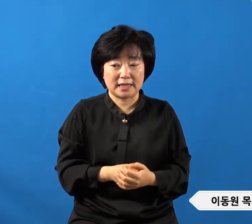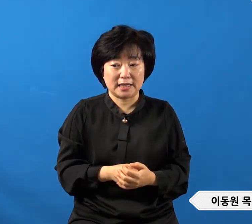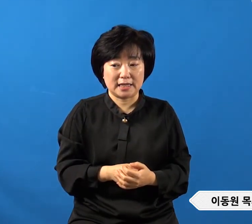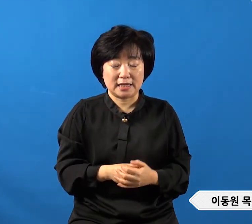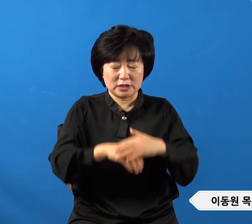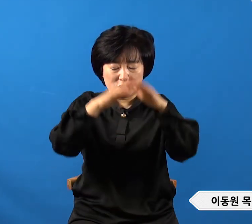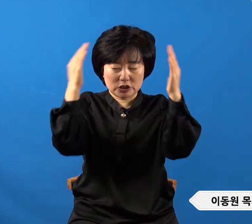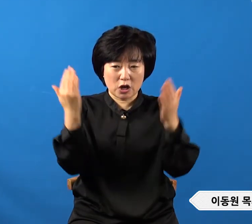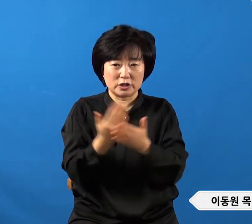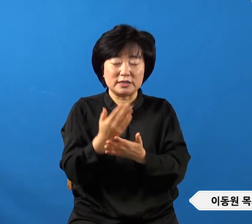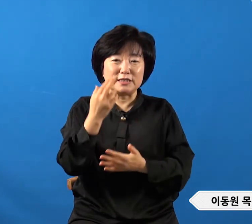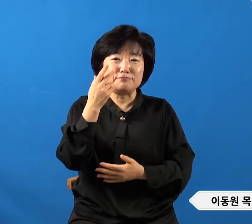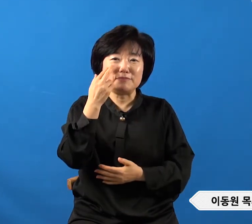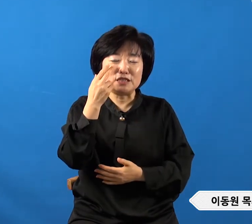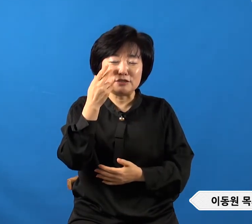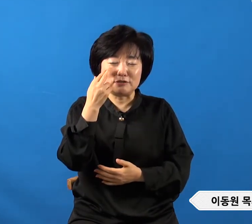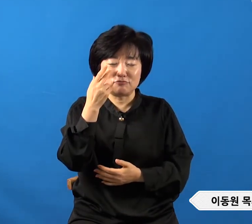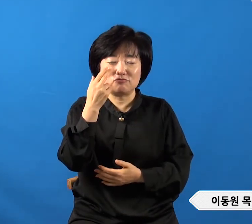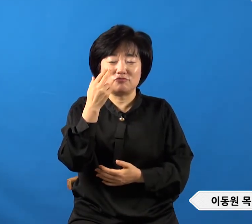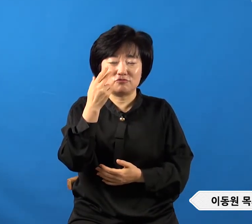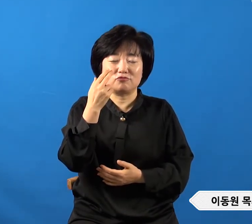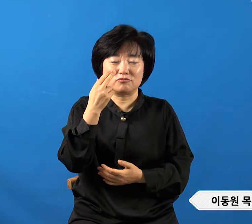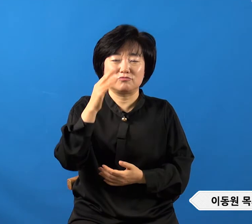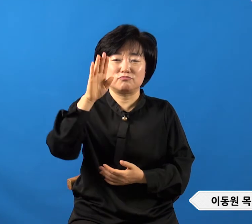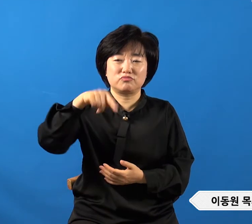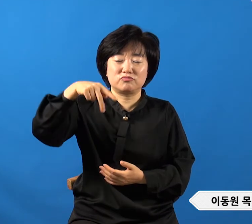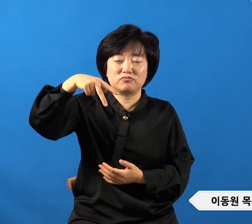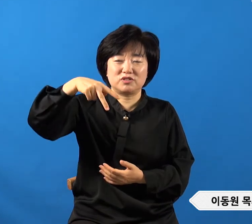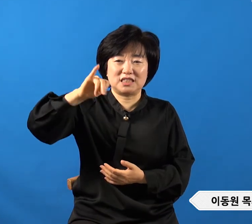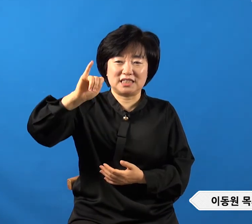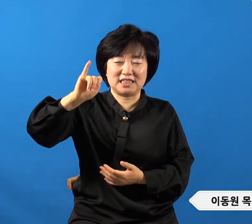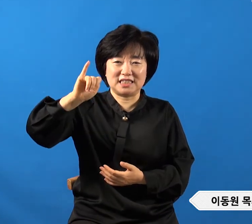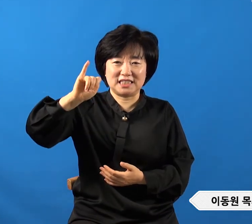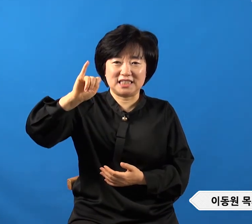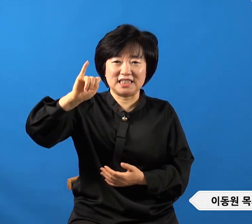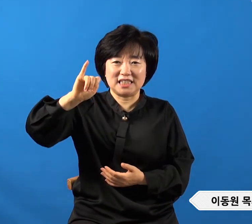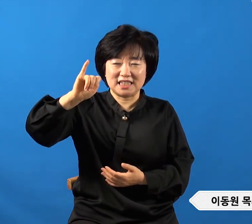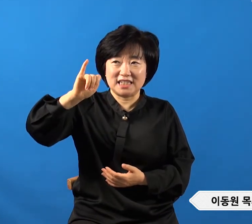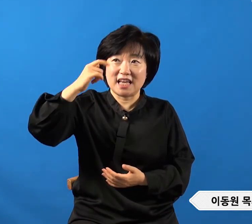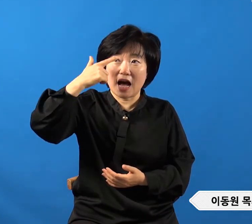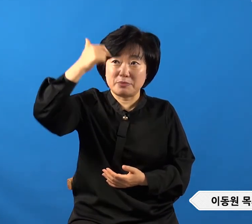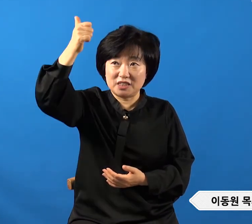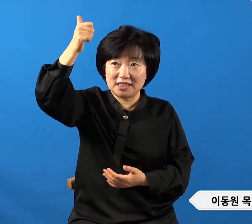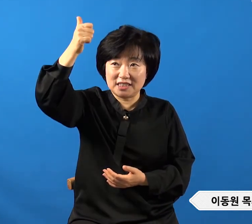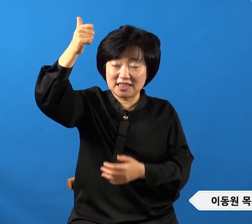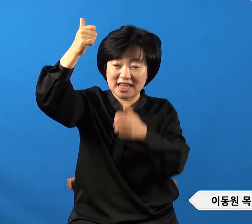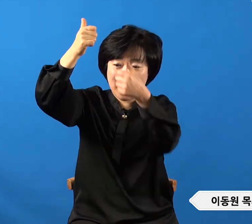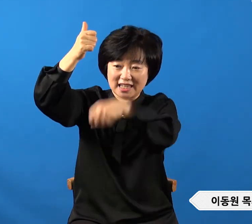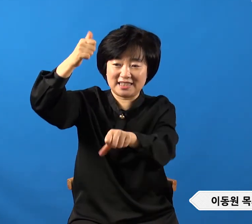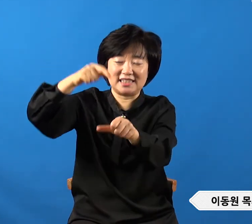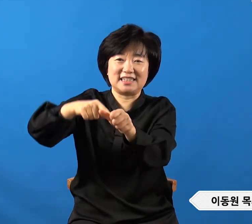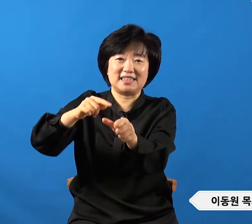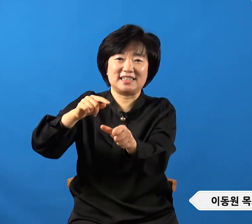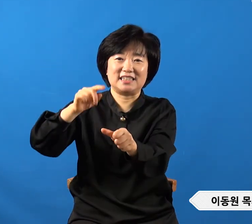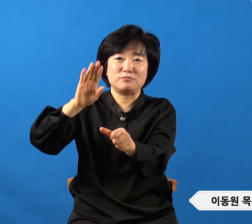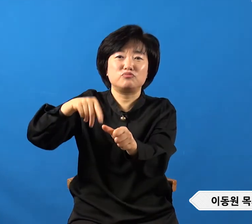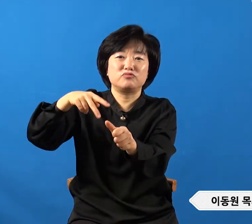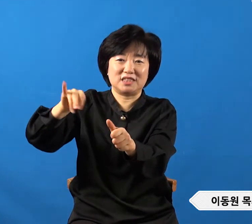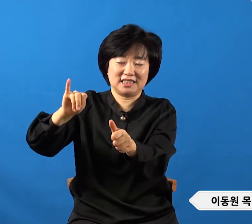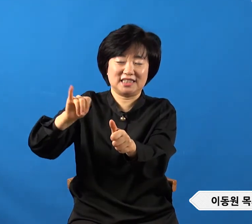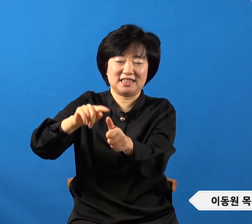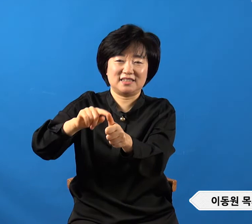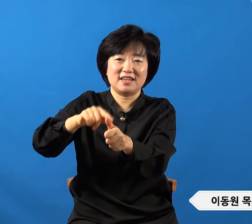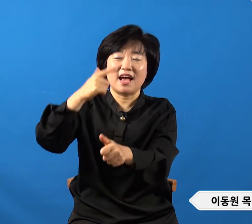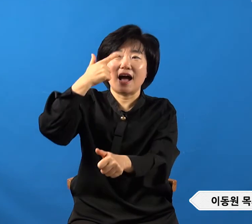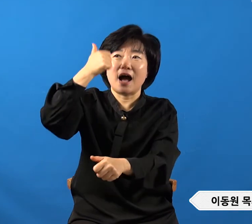전 미국의 조지 부시 시니어라고 강조하는 이유는 아버지도 대통령을 했고 아들도 대통령을 했어요.